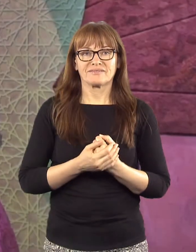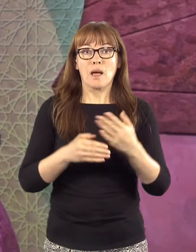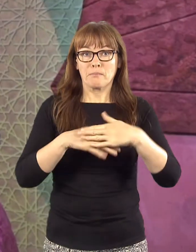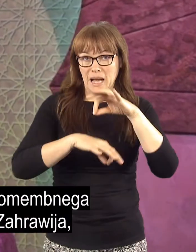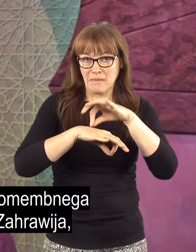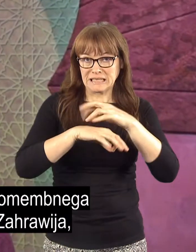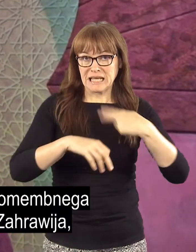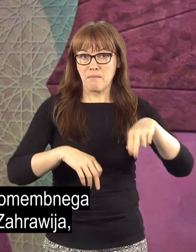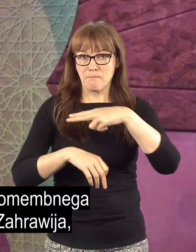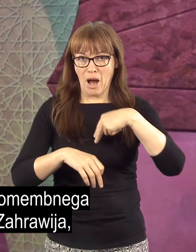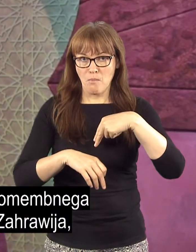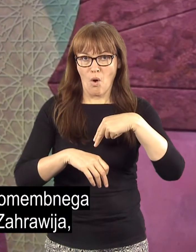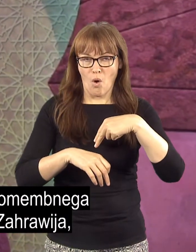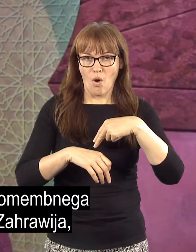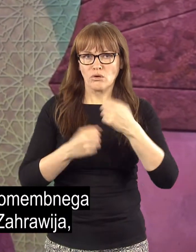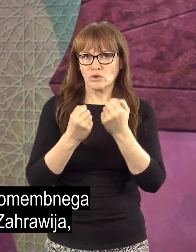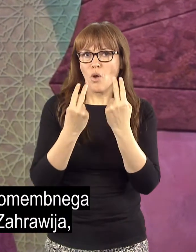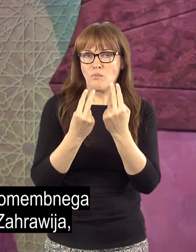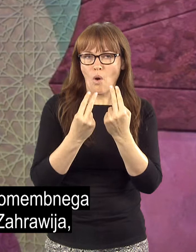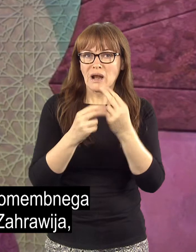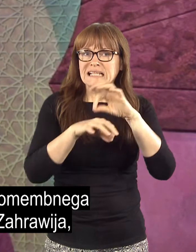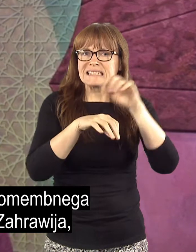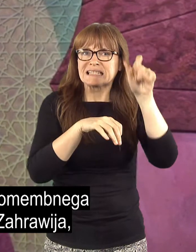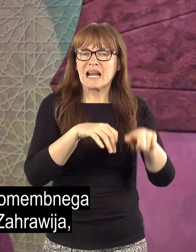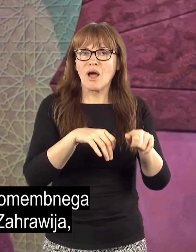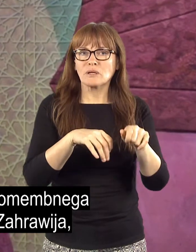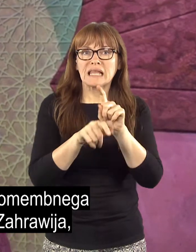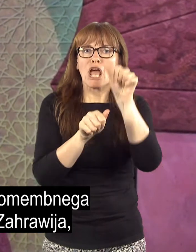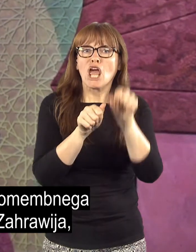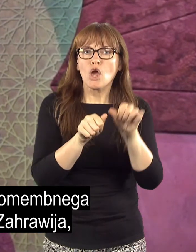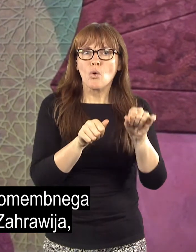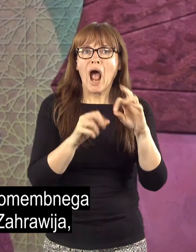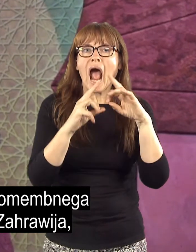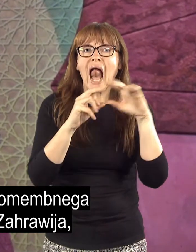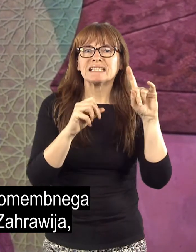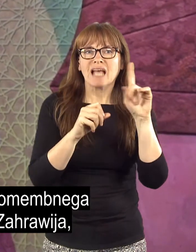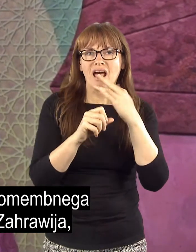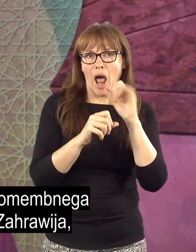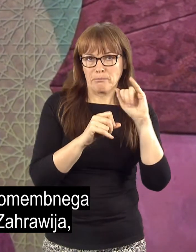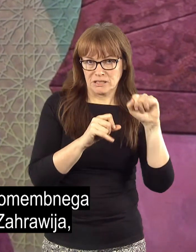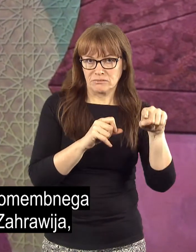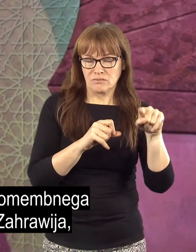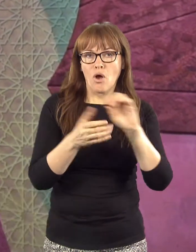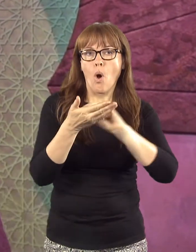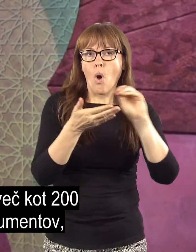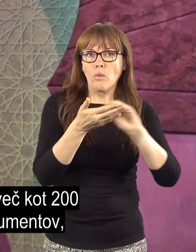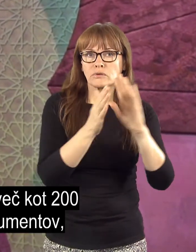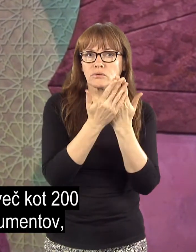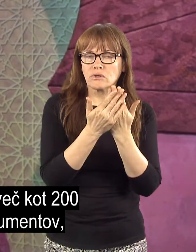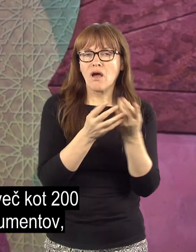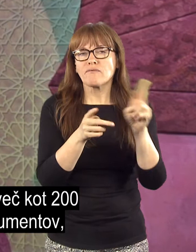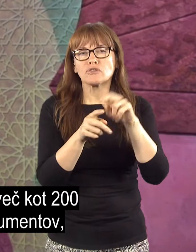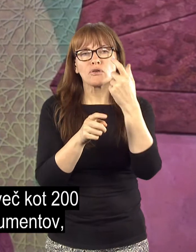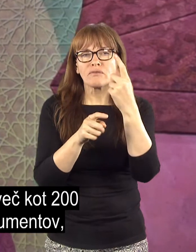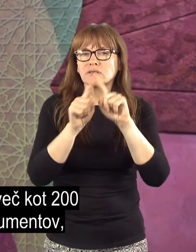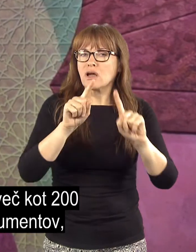Pri medicini imamo zelo pomembnega zdravnika in kirurga Al-Zaharavija, ki je opisal v svoji knjigi